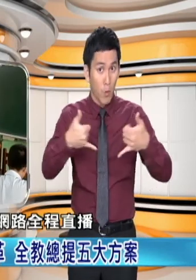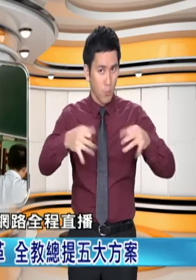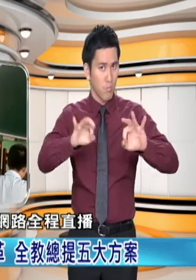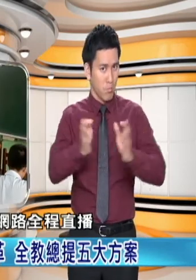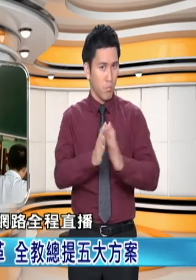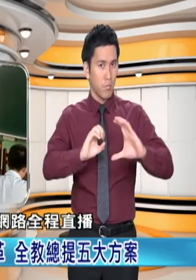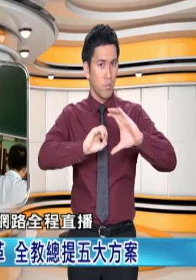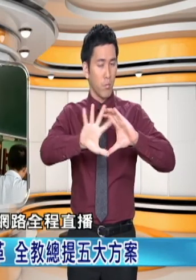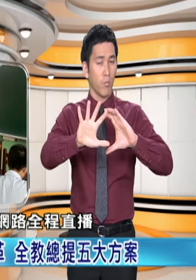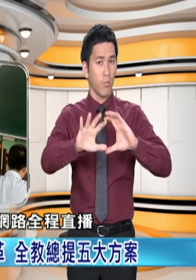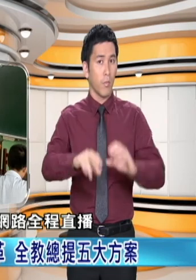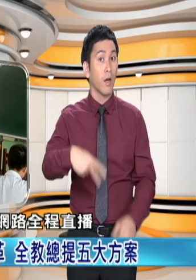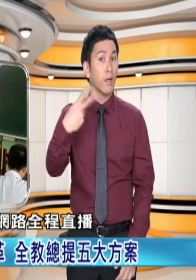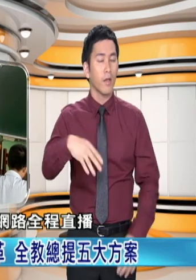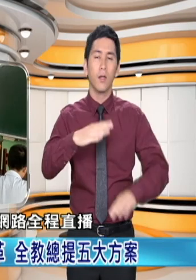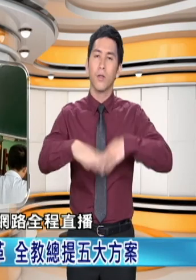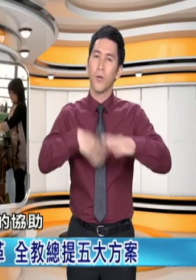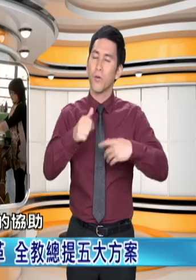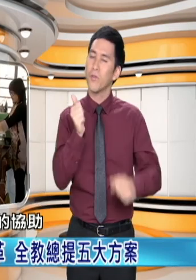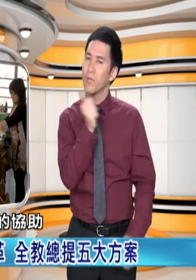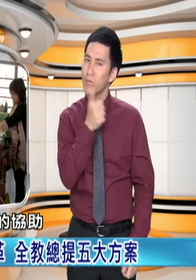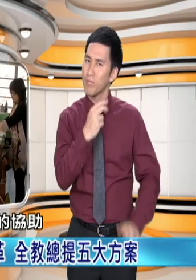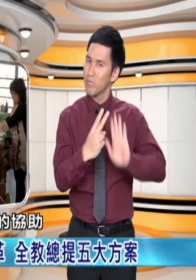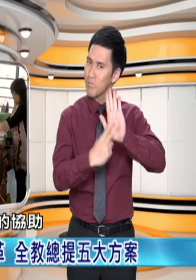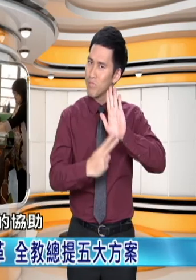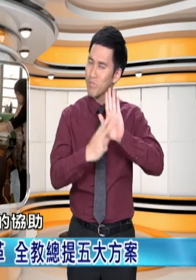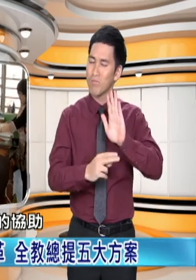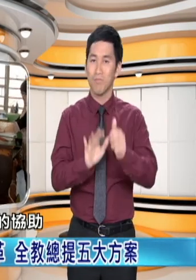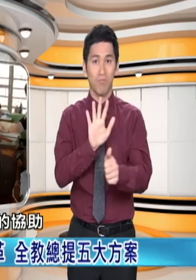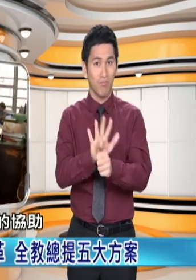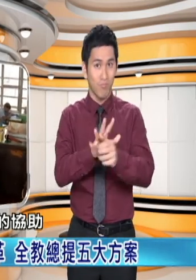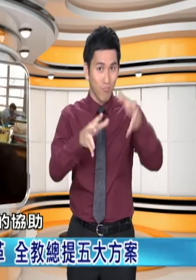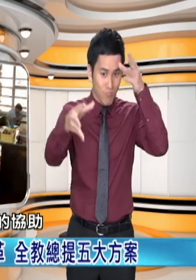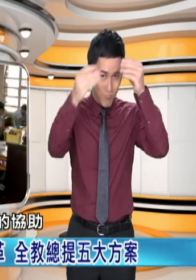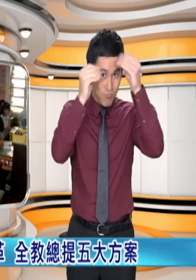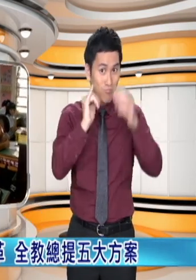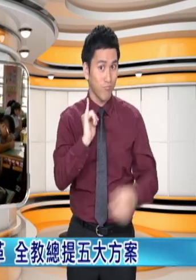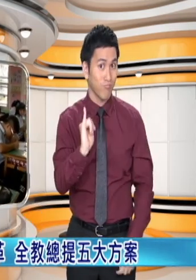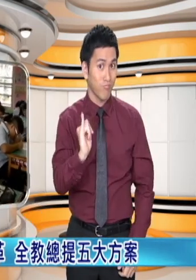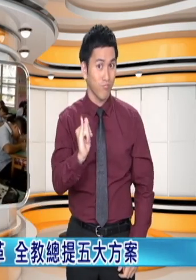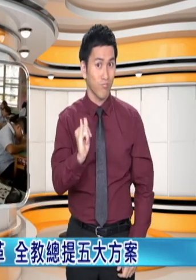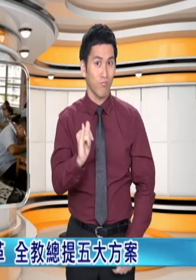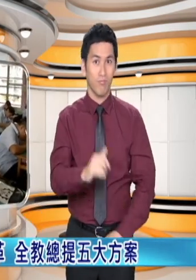收看网络全程直播，透过手语翻译的协助了解开会内容。